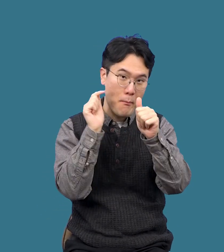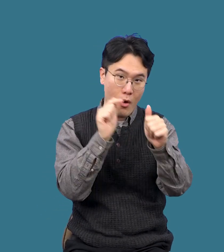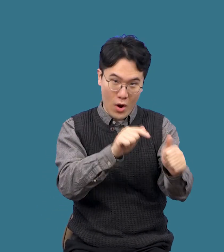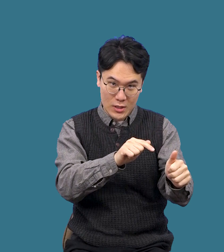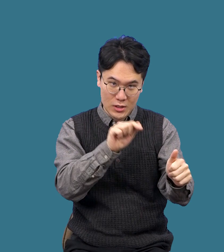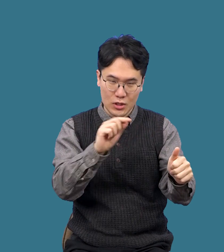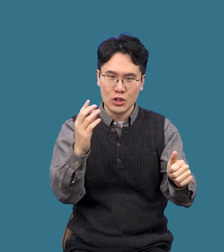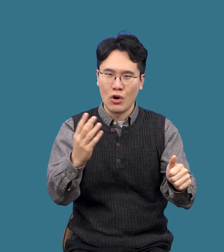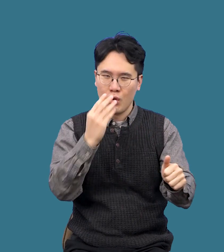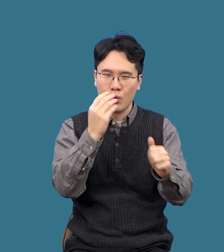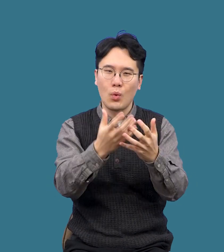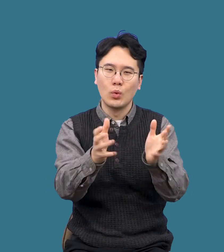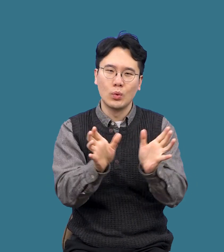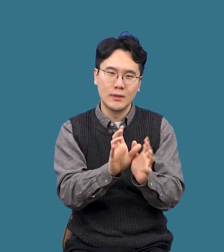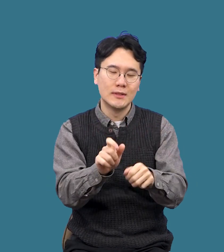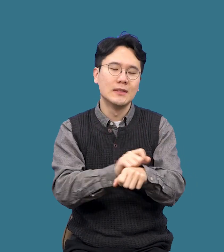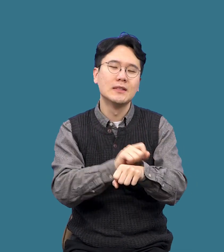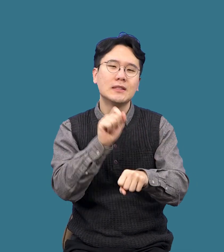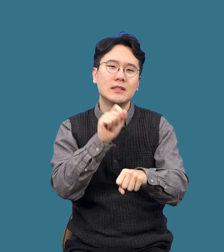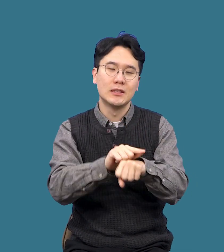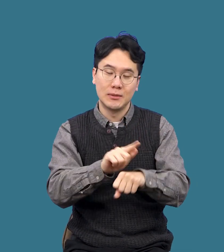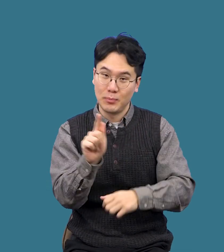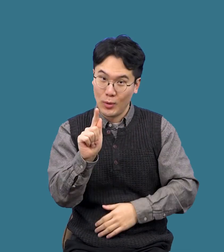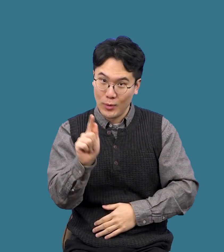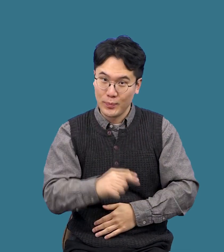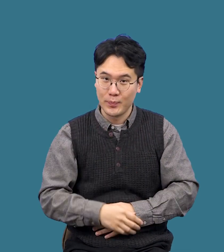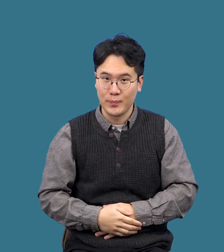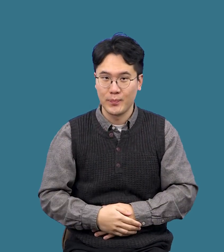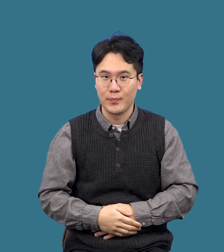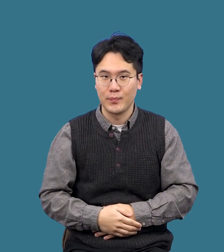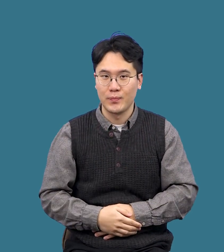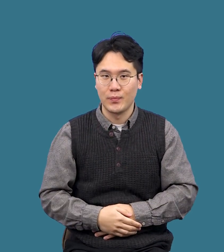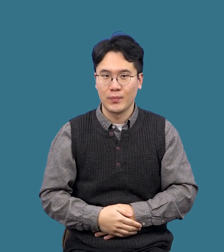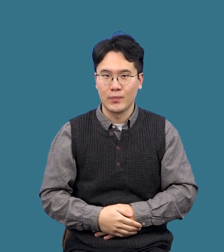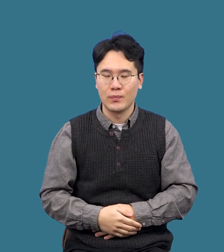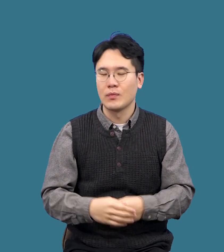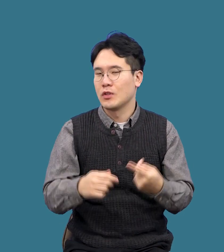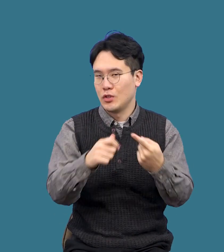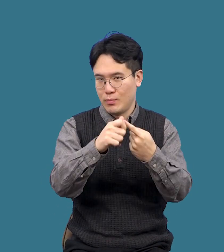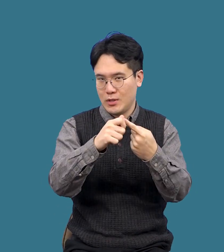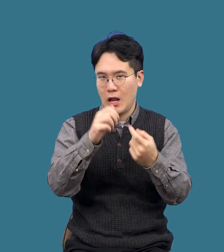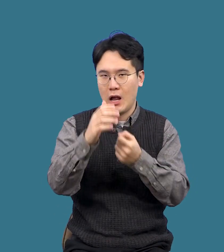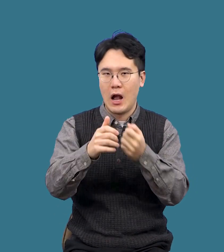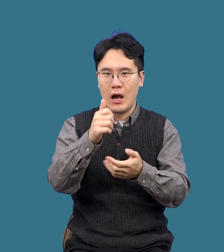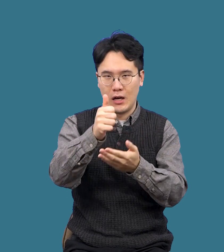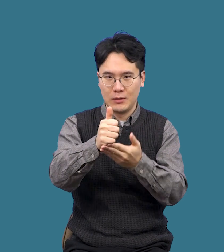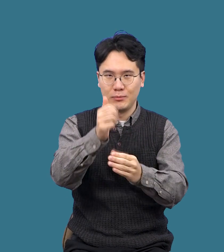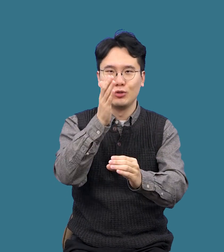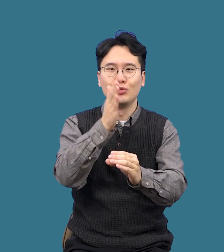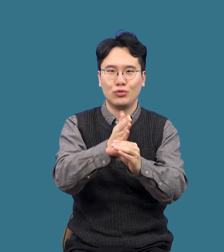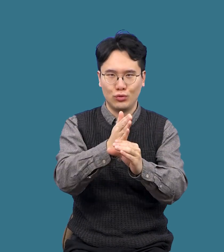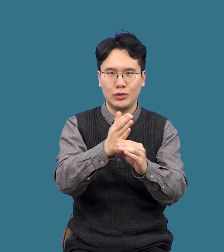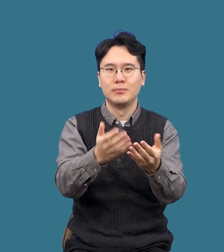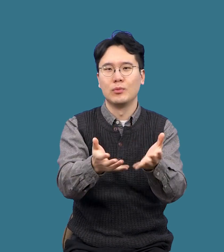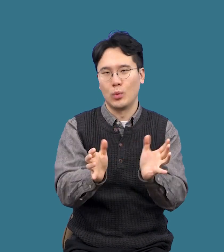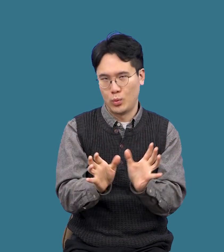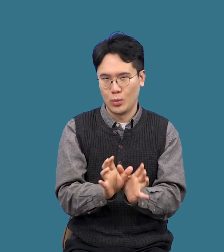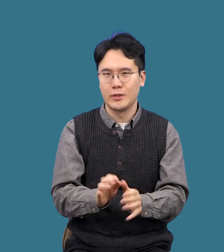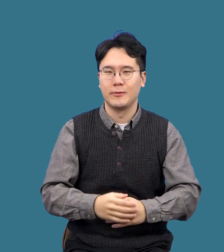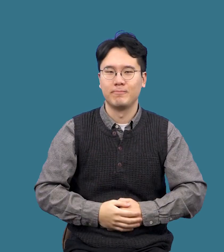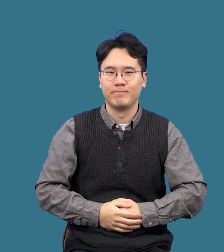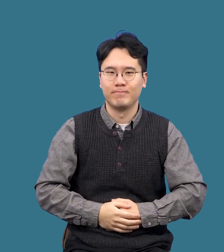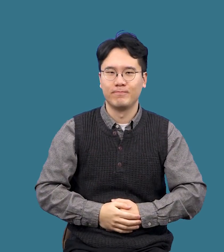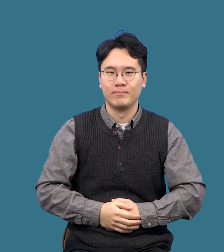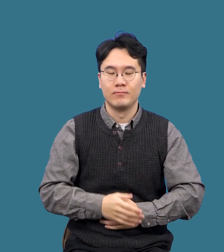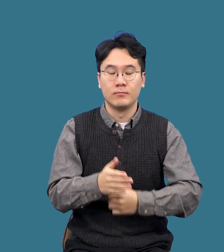특성은 무엇일까요? 첫째로 하나님 중심의 공동체입니다. 한번 따라서